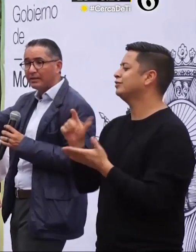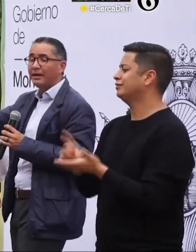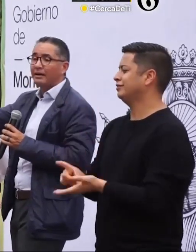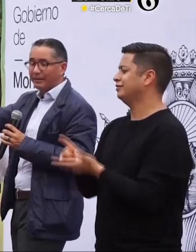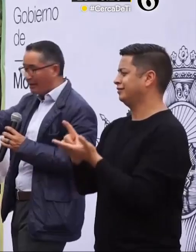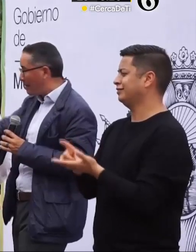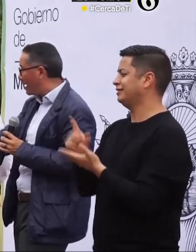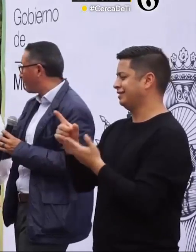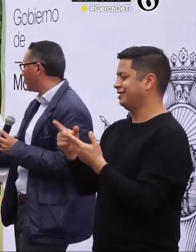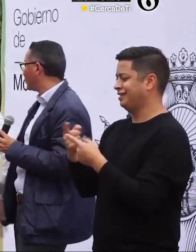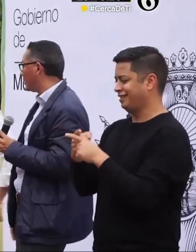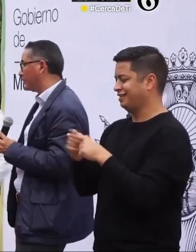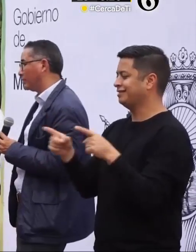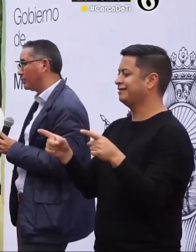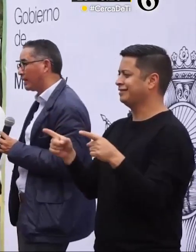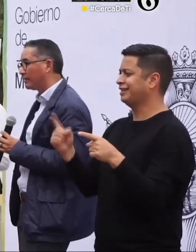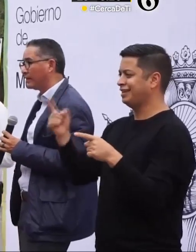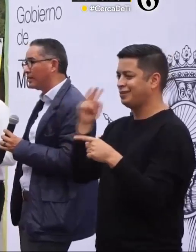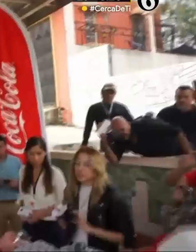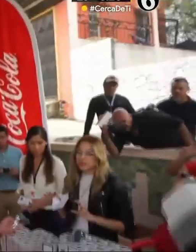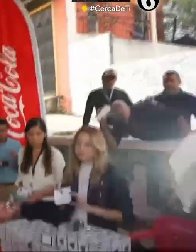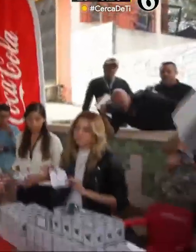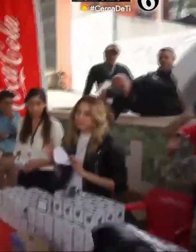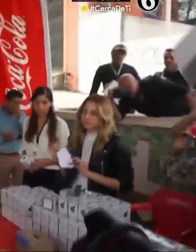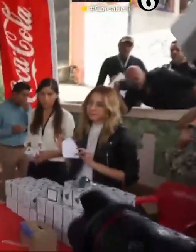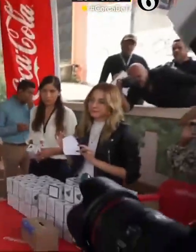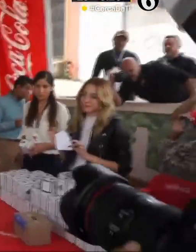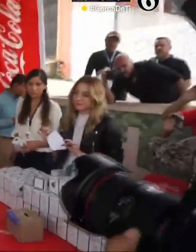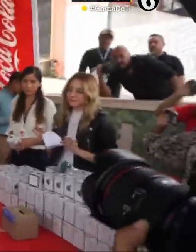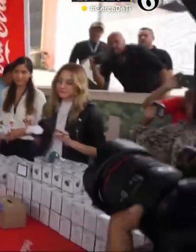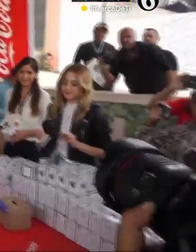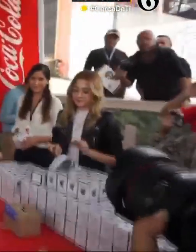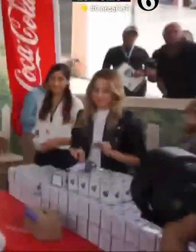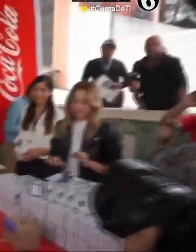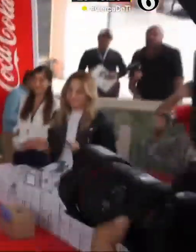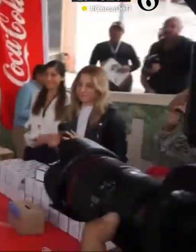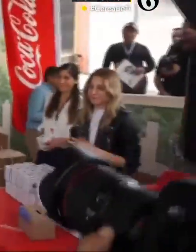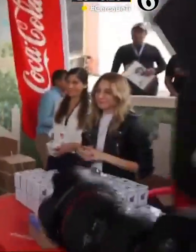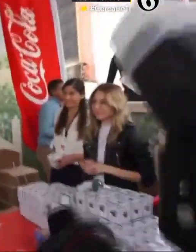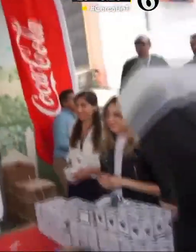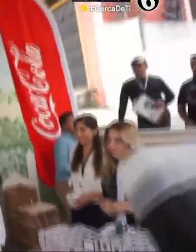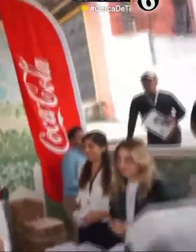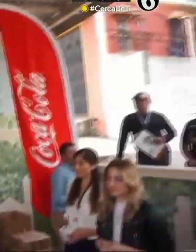diferencia la van a ver ustedes en sus casas. Y ese Acuerdo Verde por Monterrey tiene varios programas.